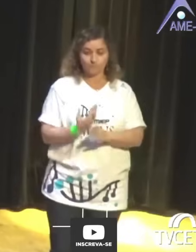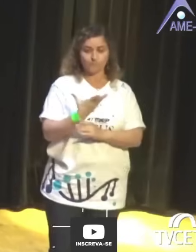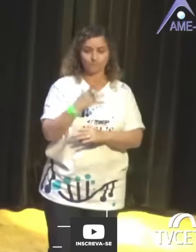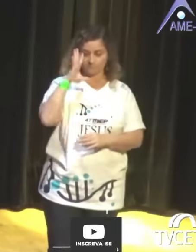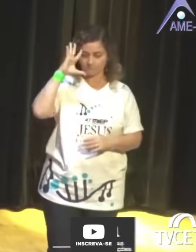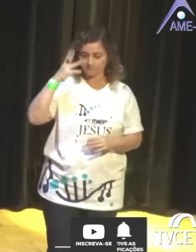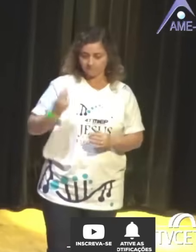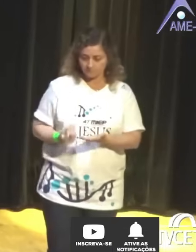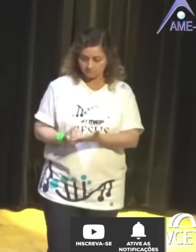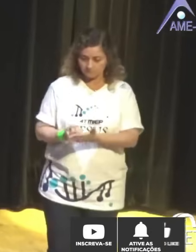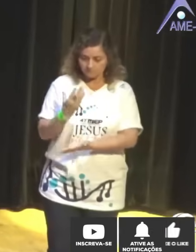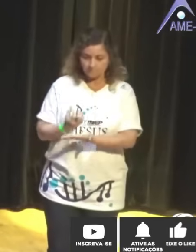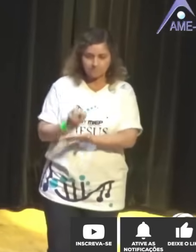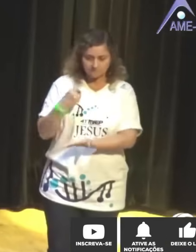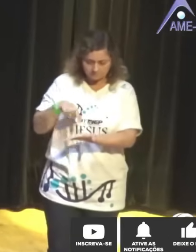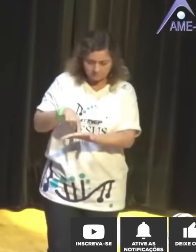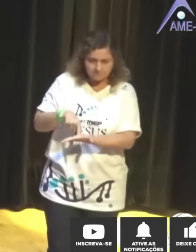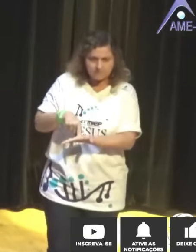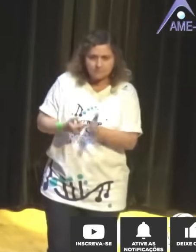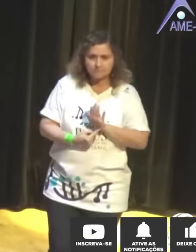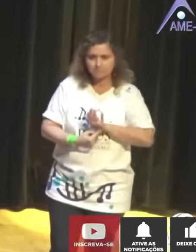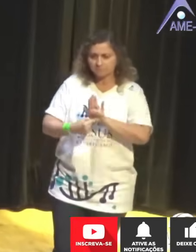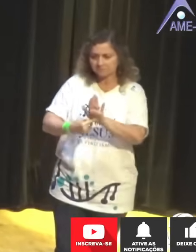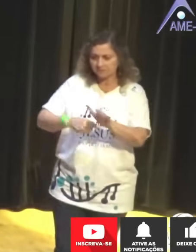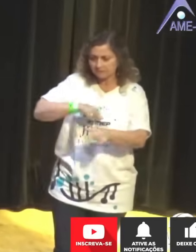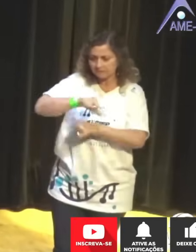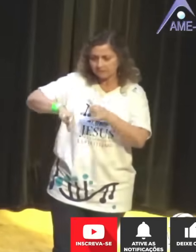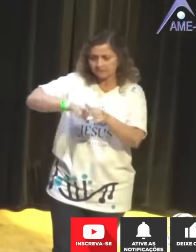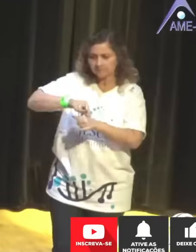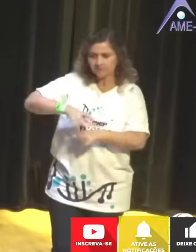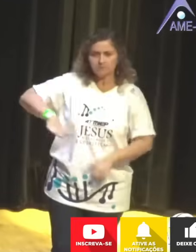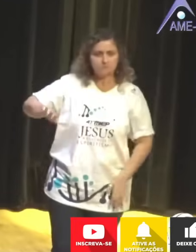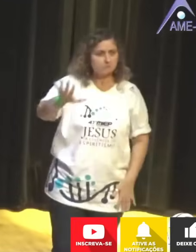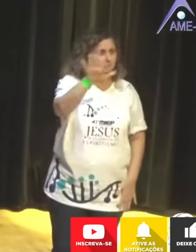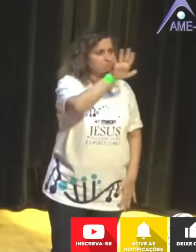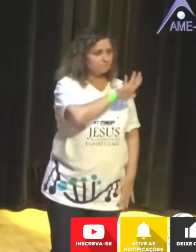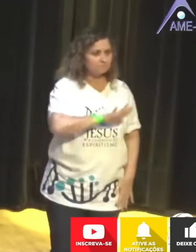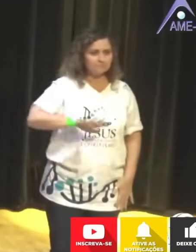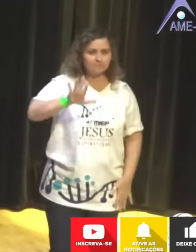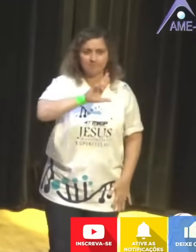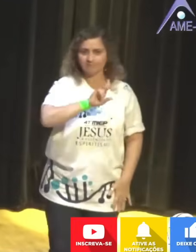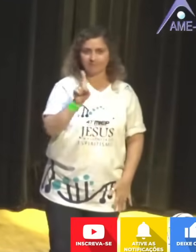espírita e reconfigura a Nossa noção de espaço